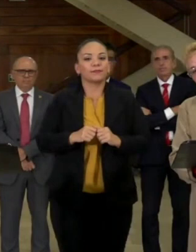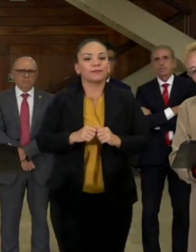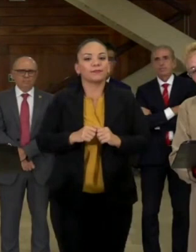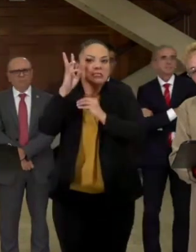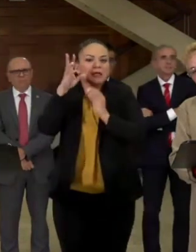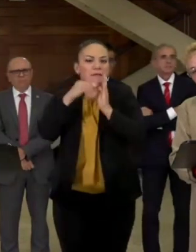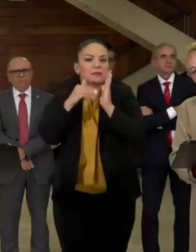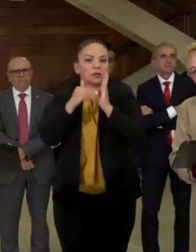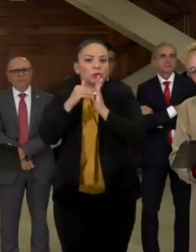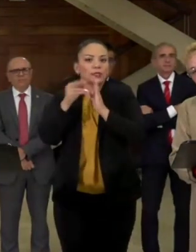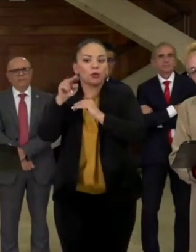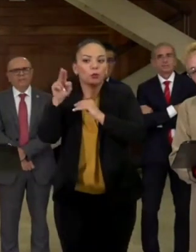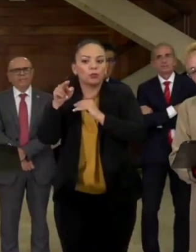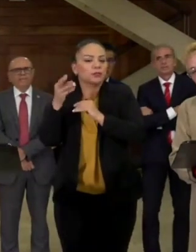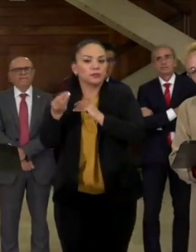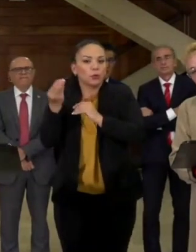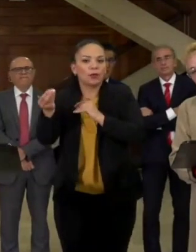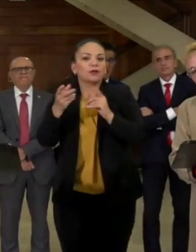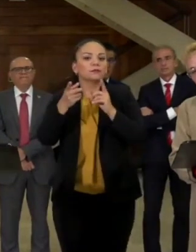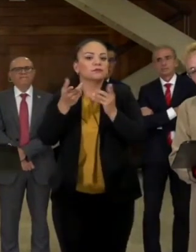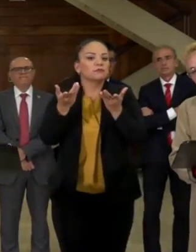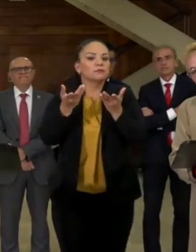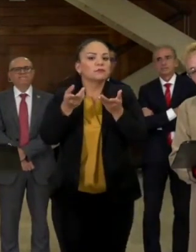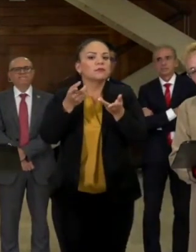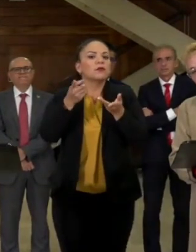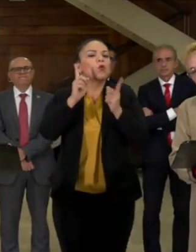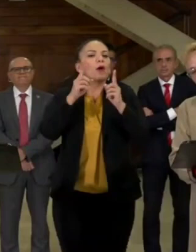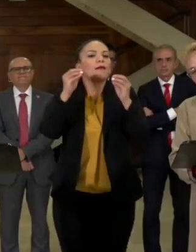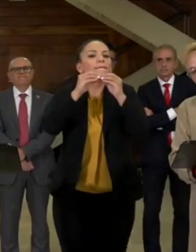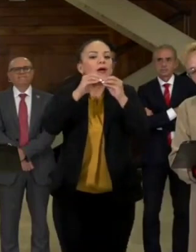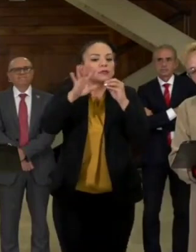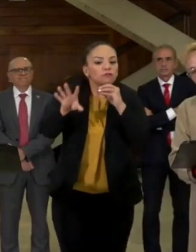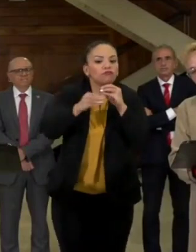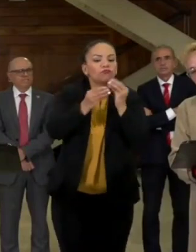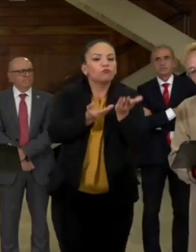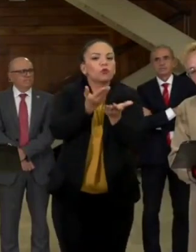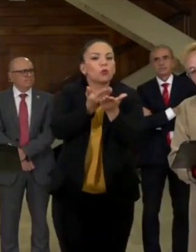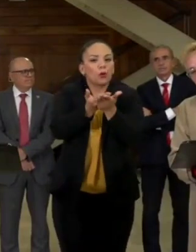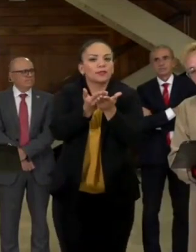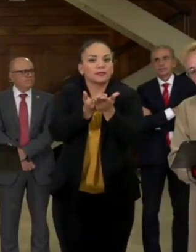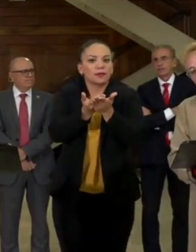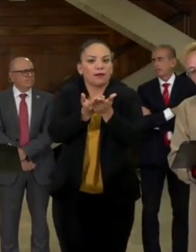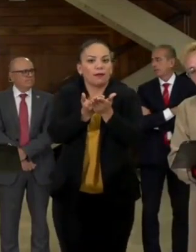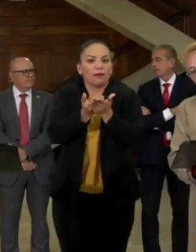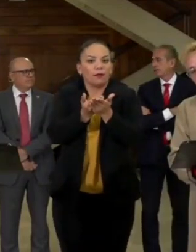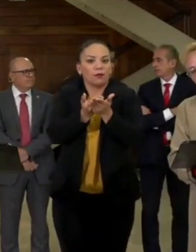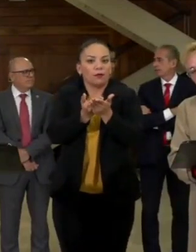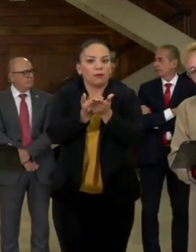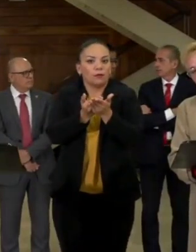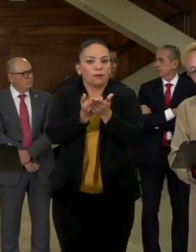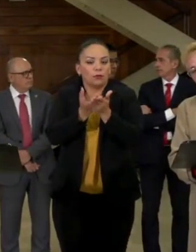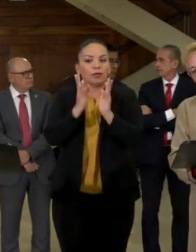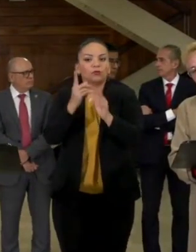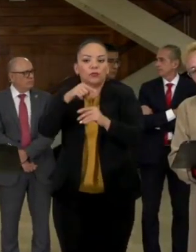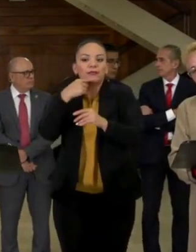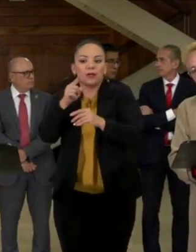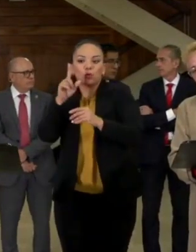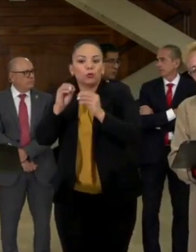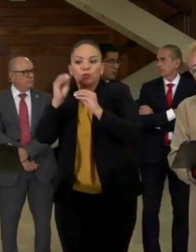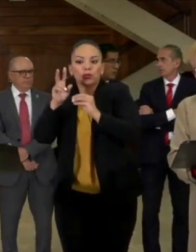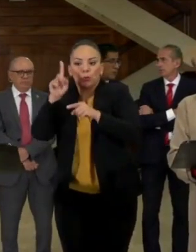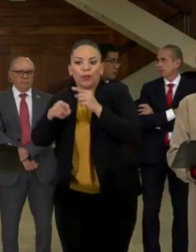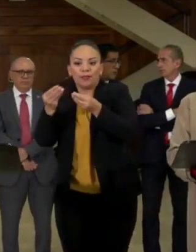millones de colones. Entonces, ¿cuál fue esa propuesta que ustedes le brindaron a los rectores, aparte de decirles no podemos darle este